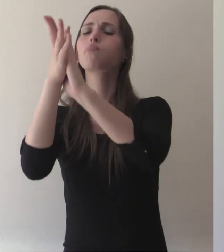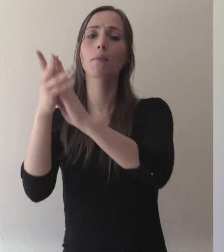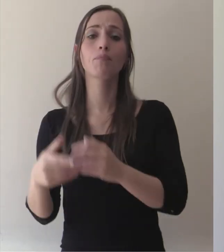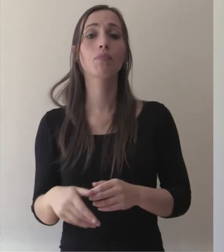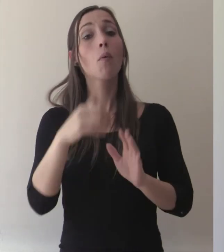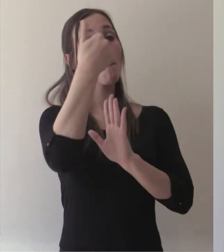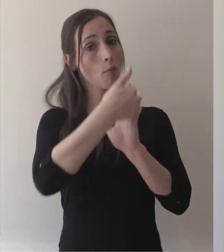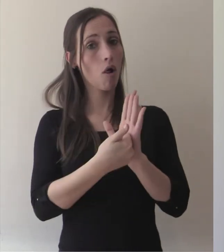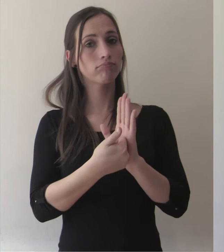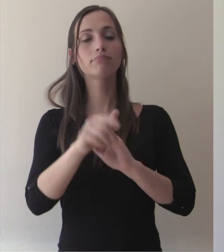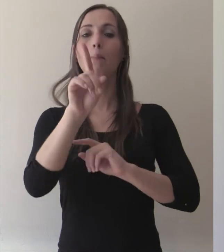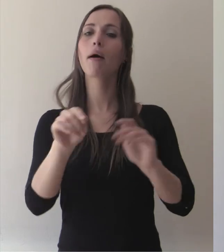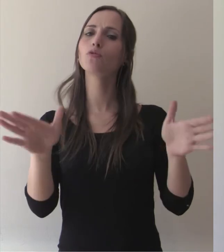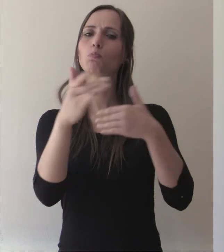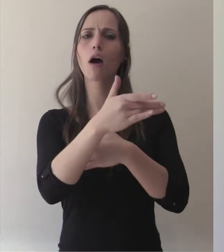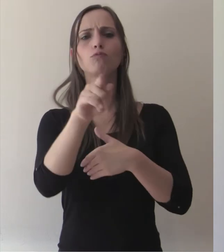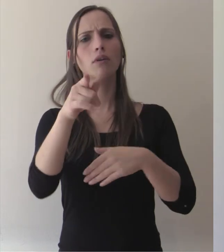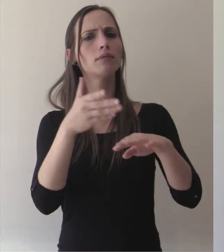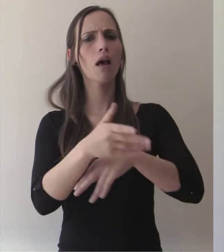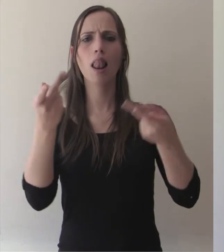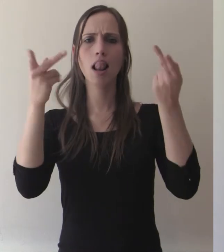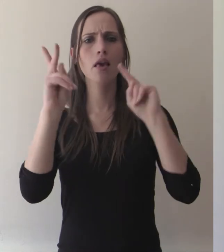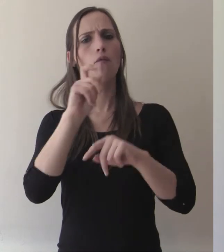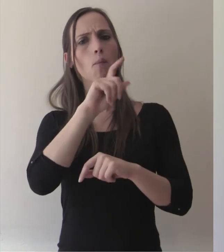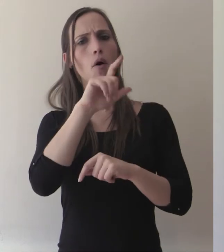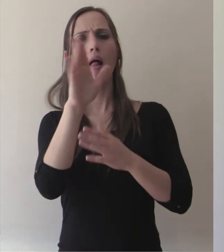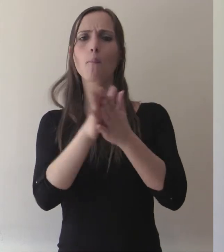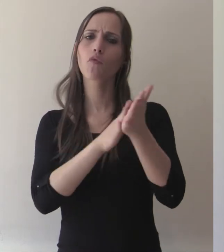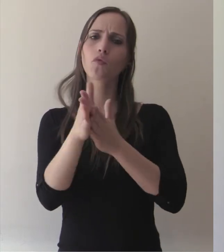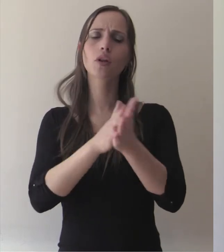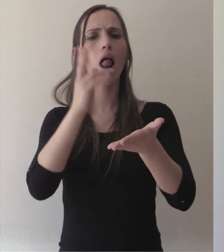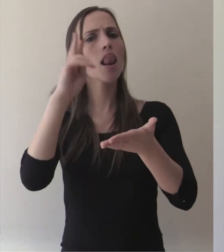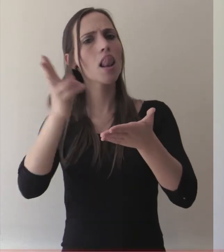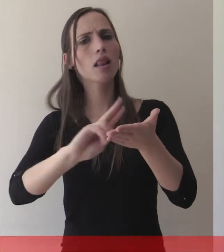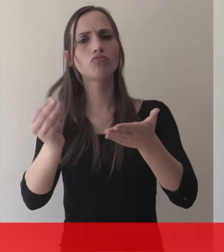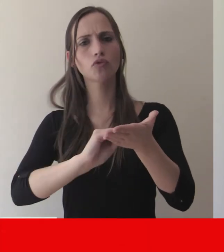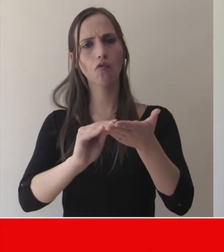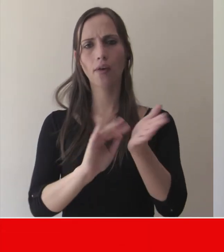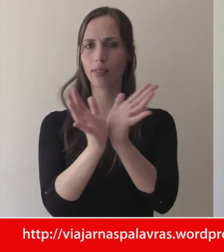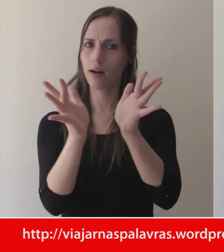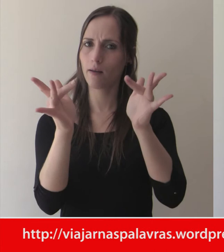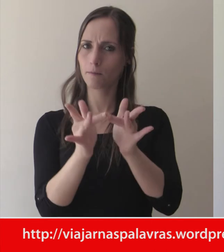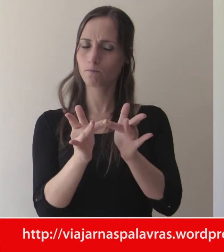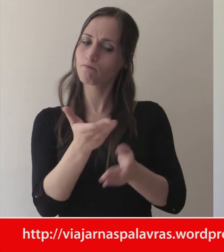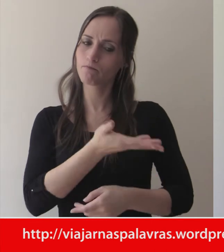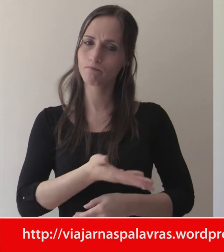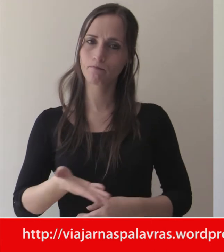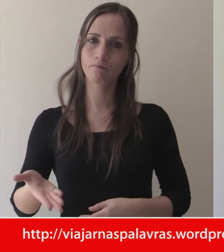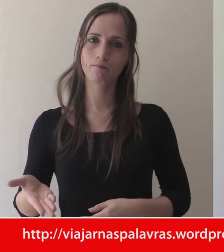O nosso blog é outro espaço que está à tua disposição e que podes usar para ler e escrever na web.